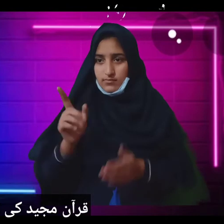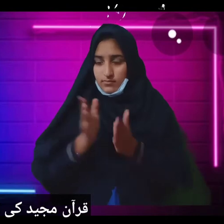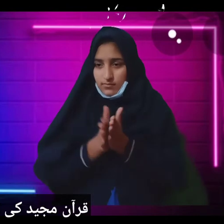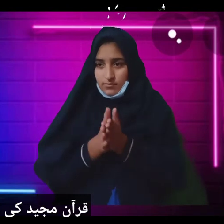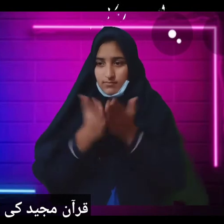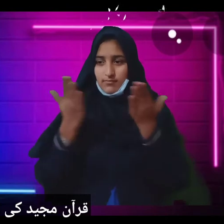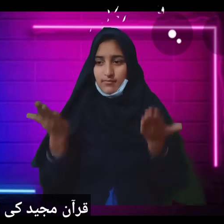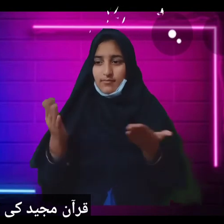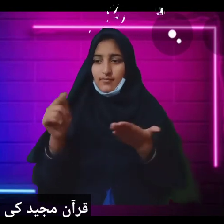तिलावत